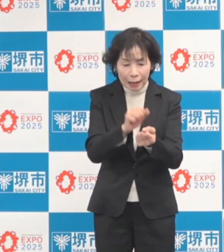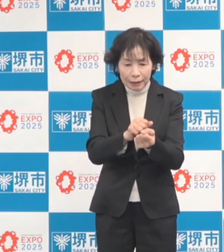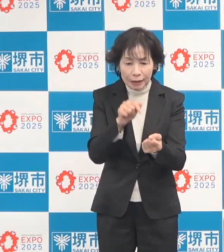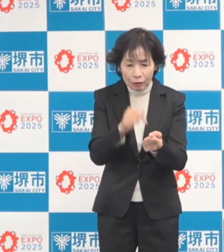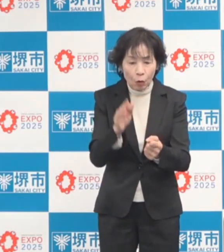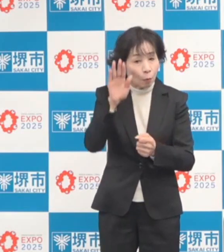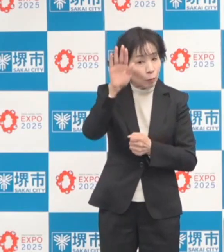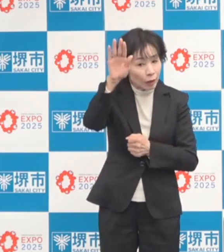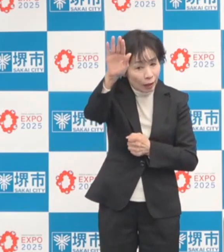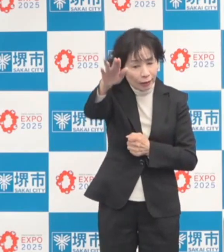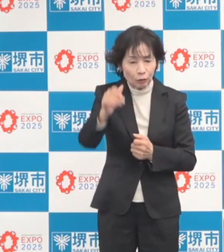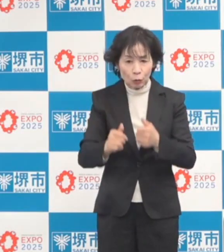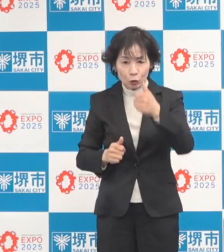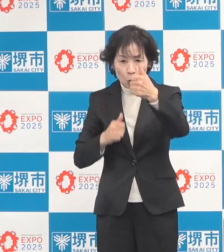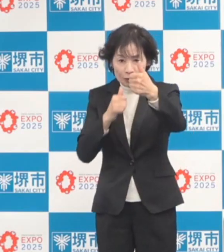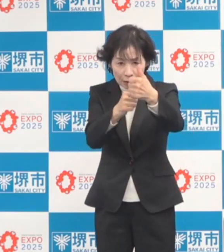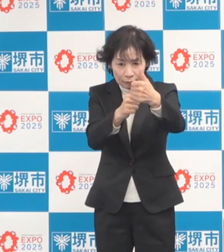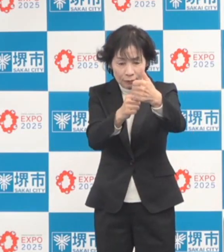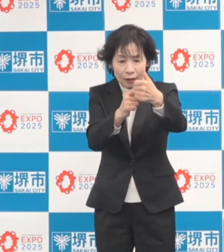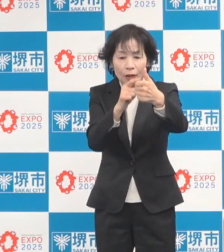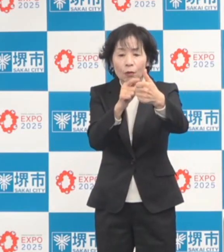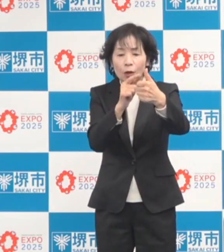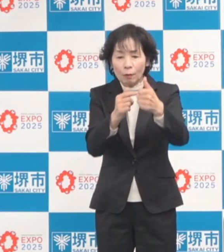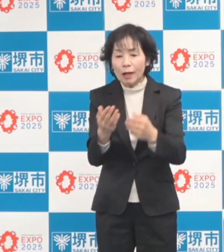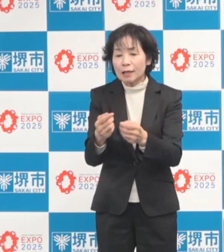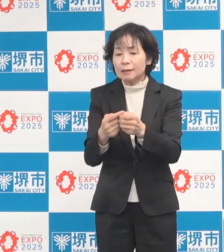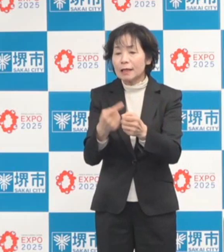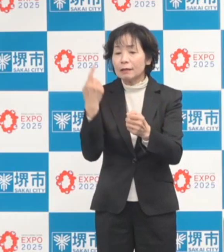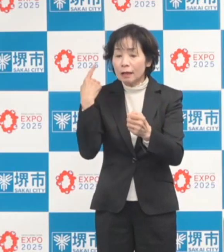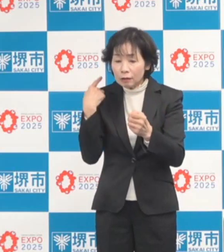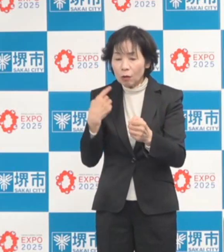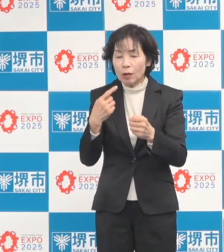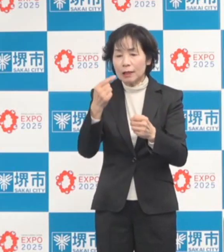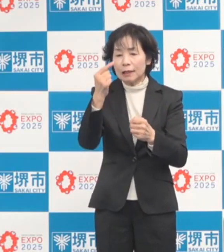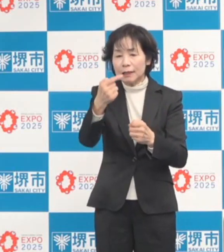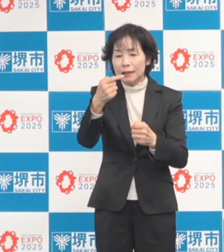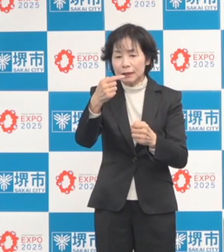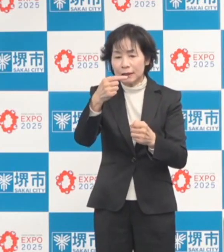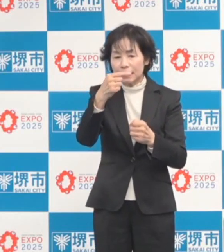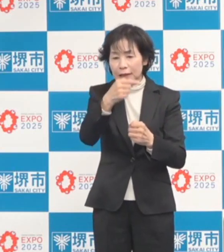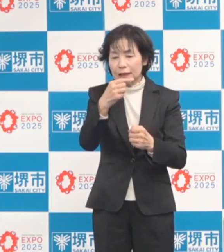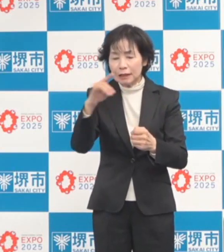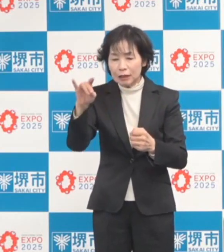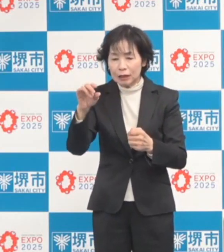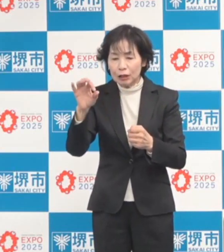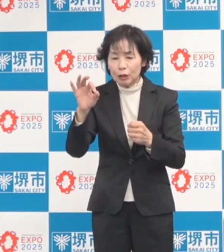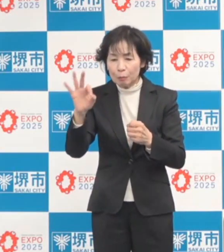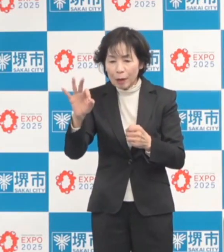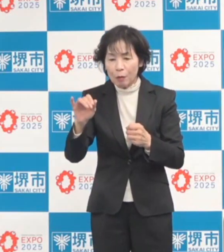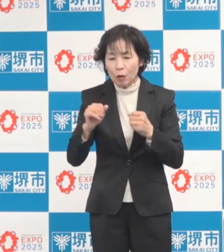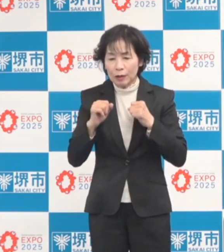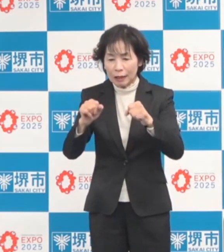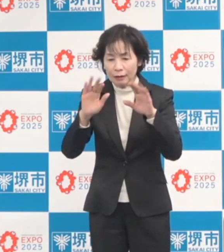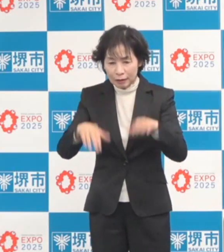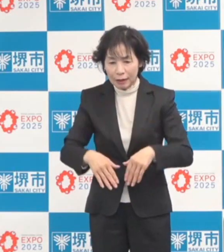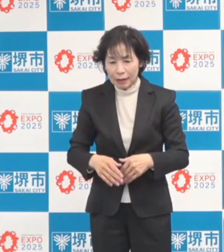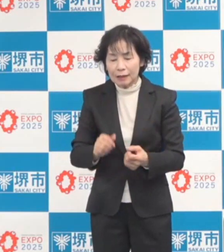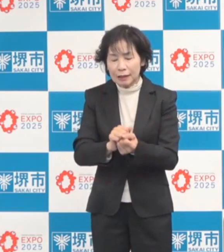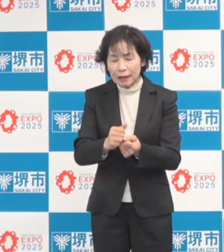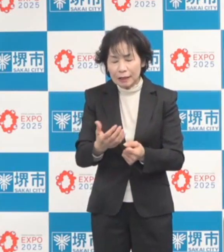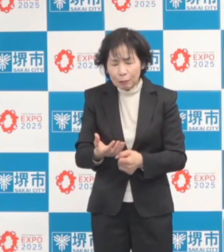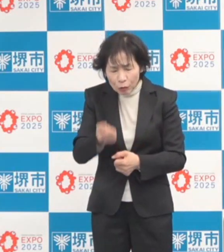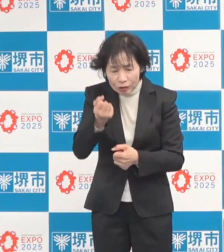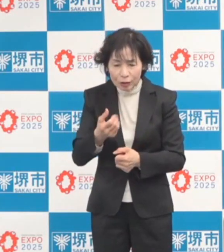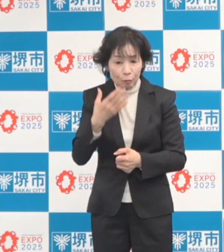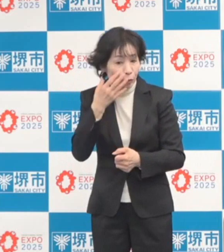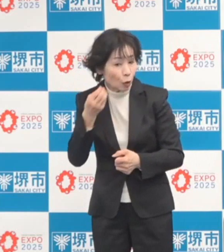堺の未来への挑戦、これは前年の1期目の4年間でも行ってまいりましたが、堺が持つ魅力や可能